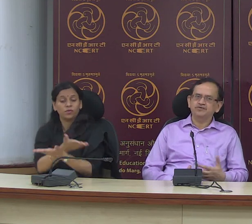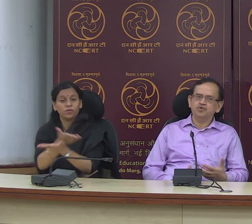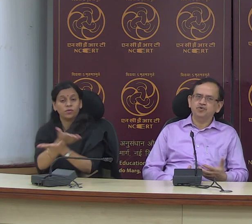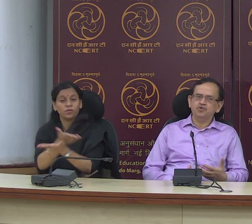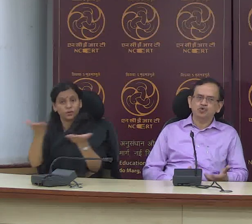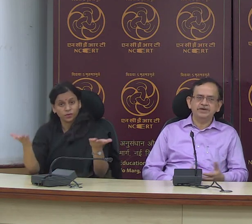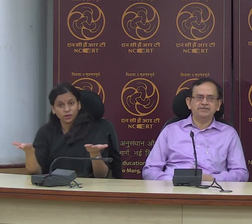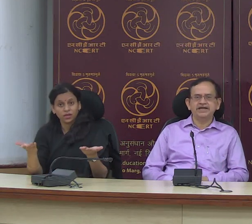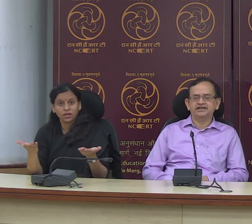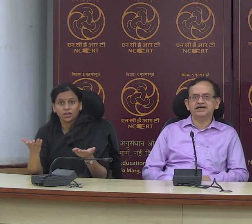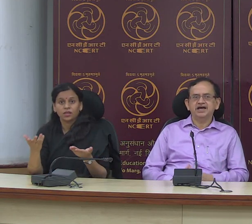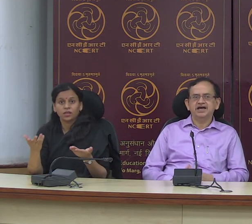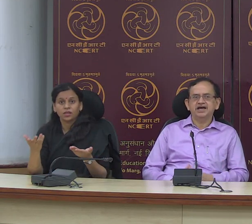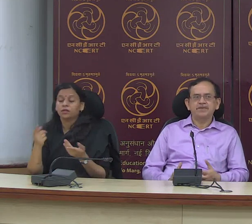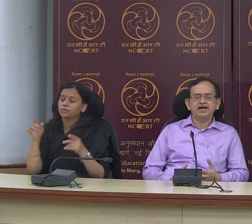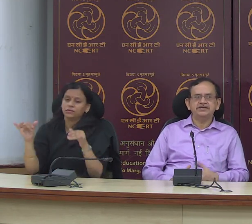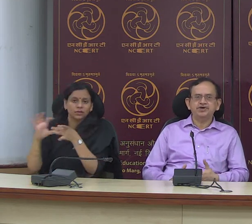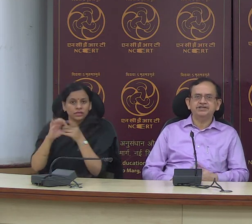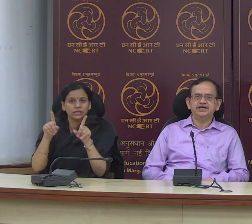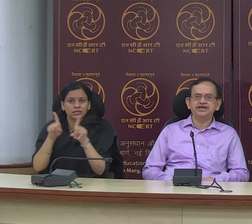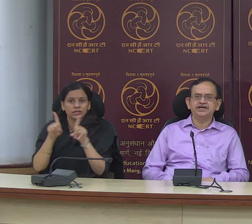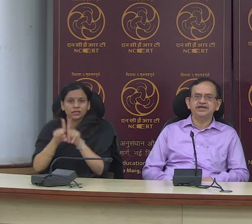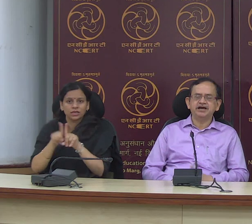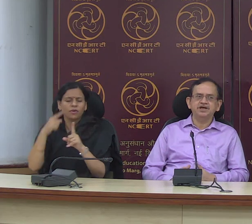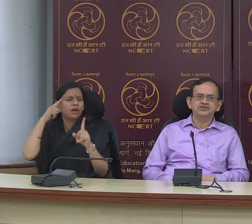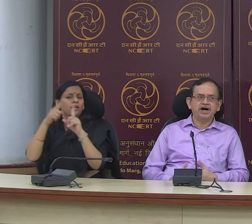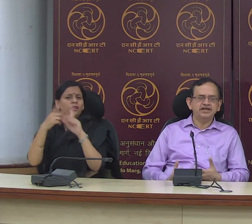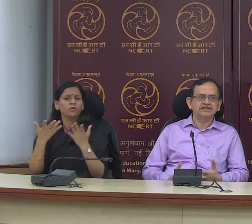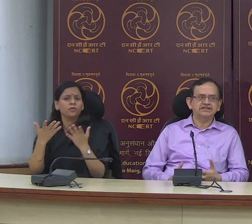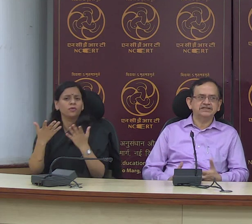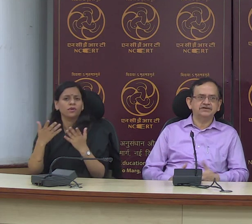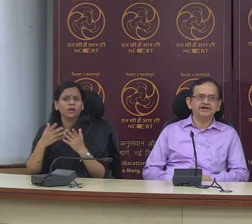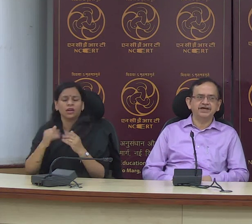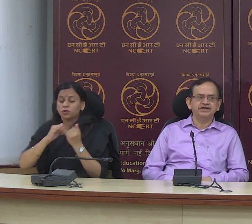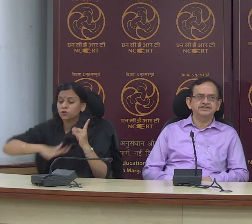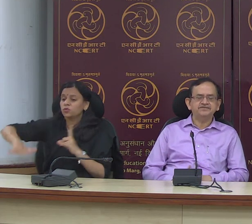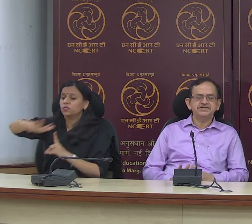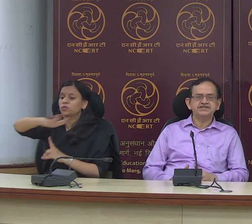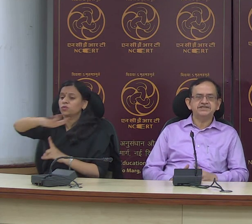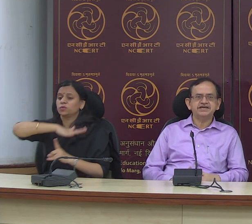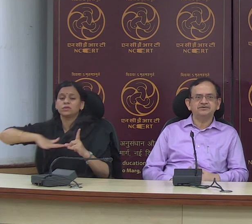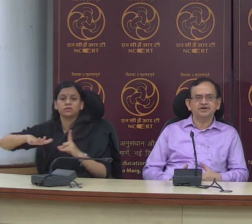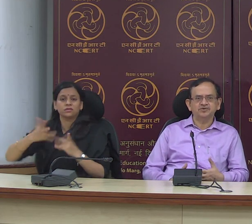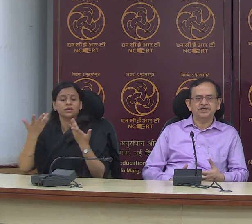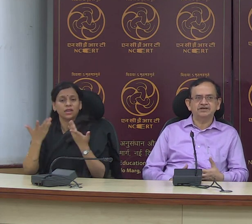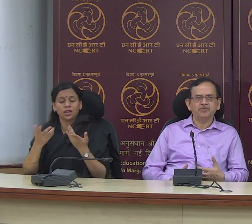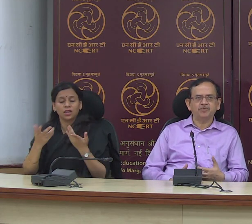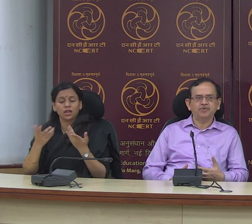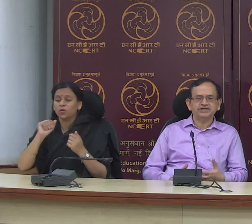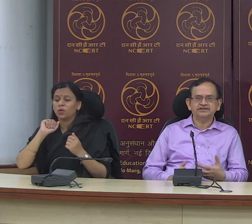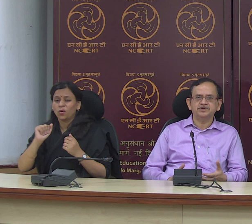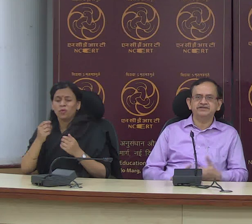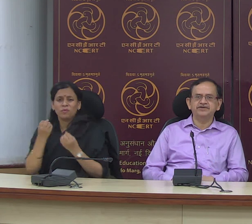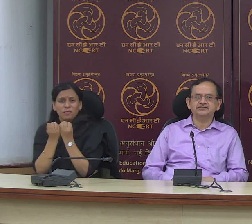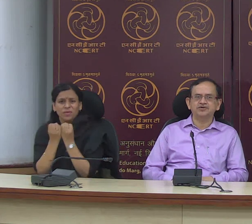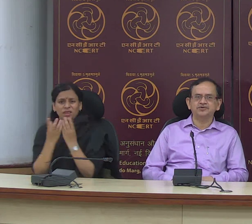होते हैं, वो उनको भी अप्लाई करता है। हमारा ये मुख्य ध्येय है कि हम जो बाहरी वातावरण है जिसकी वजह से उनकी बहुत